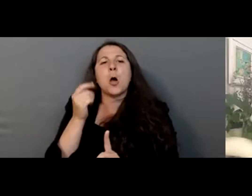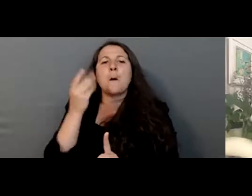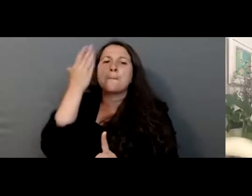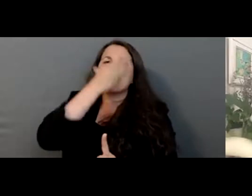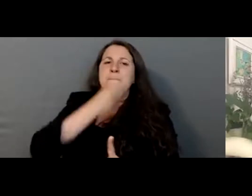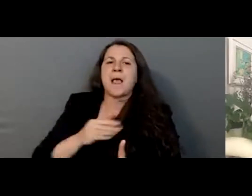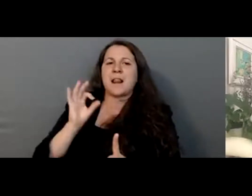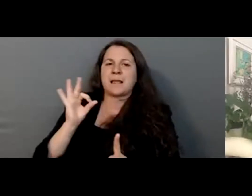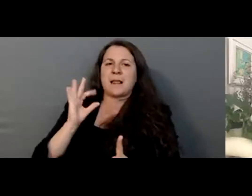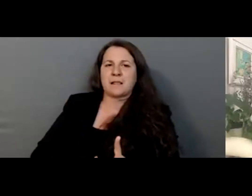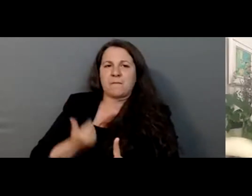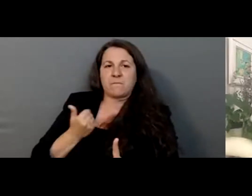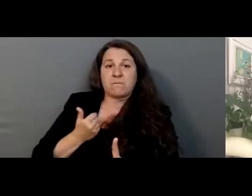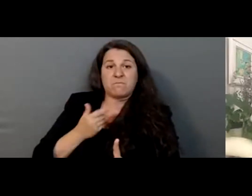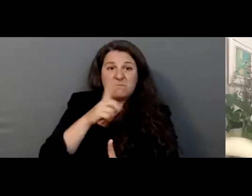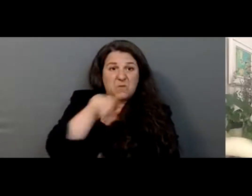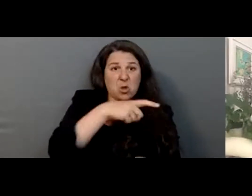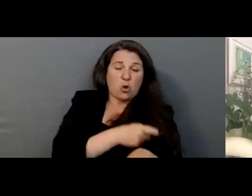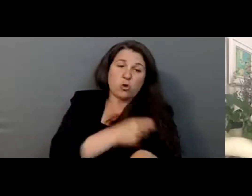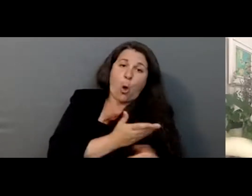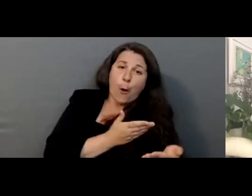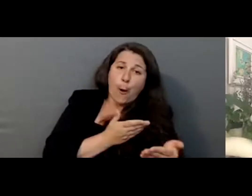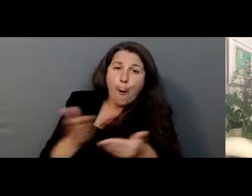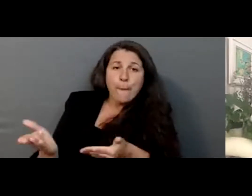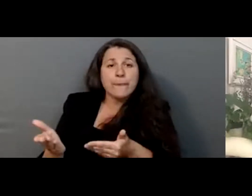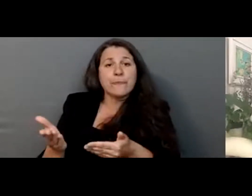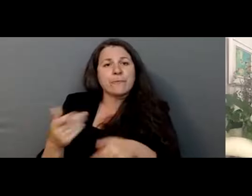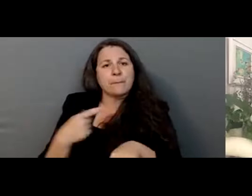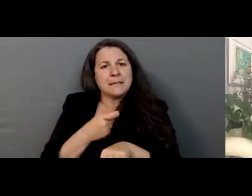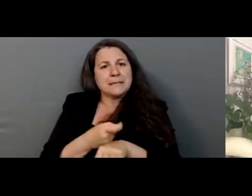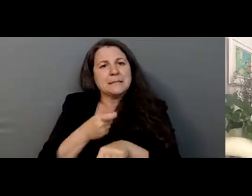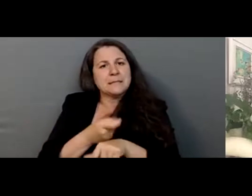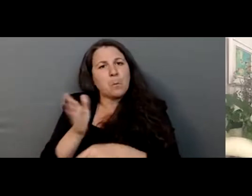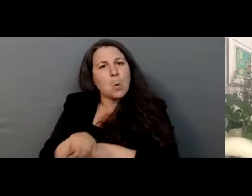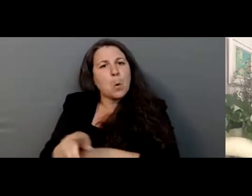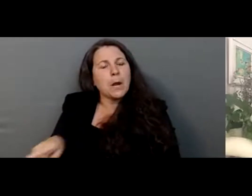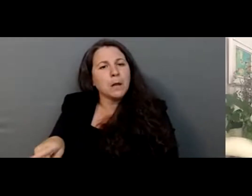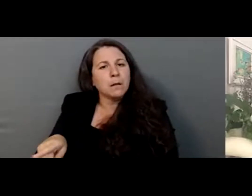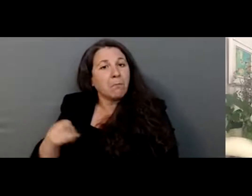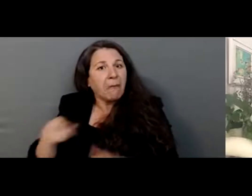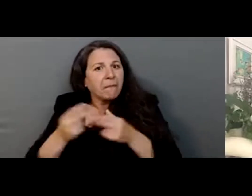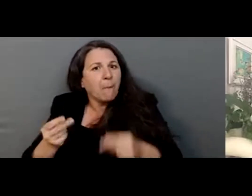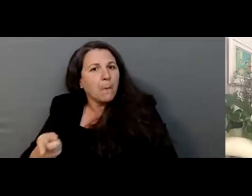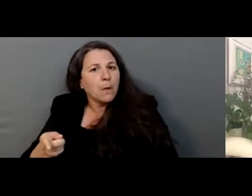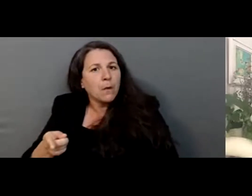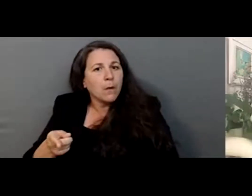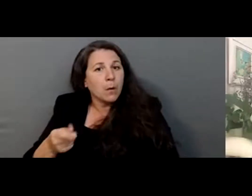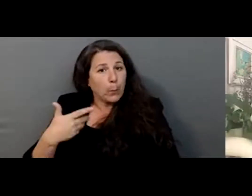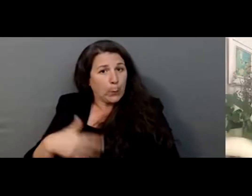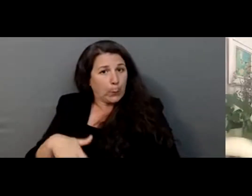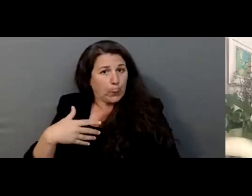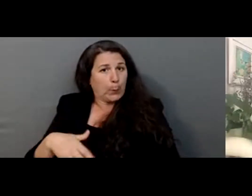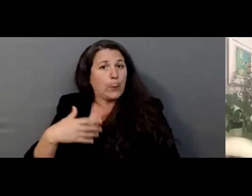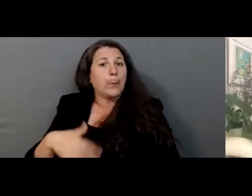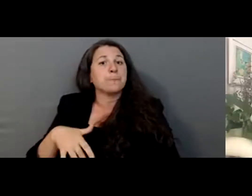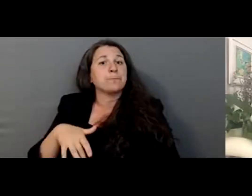pas mourir et qui se font offrir l'aide médicale à mourir sans qu'elles le désirent. Et donc ça, c'est quelque chose que beaucoup, le secteur du handicap s'est beaucoup